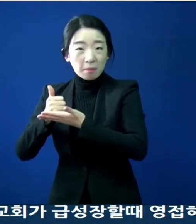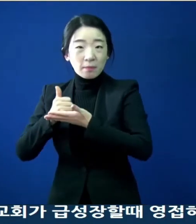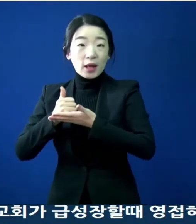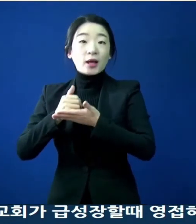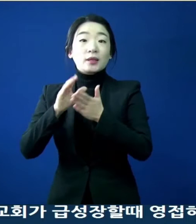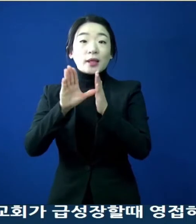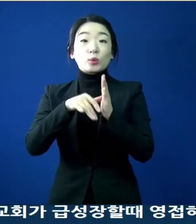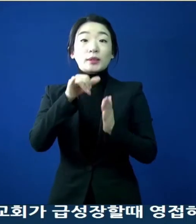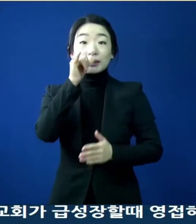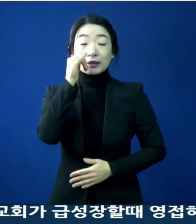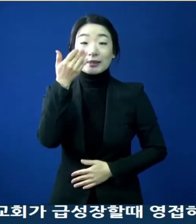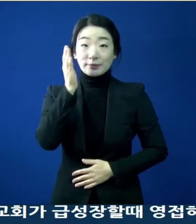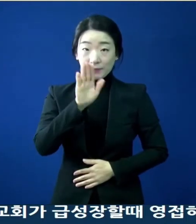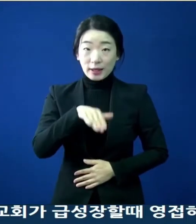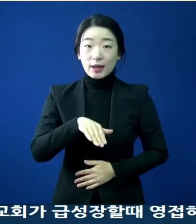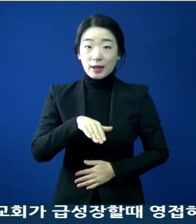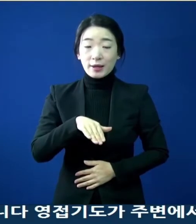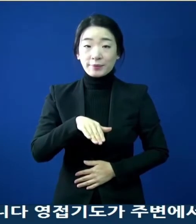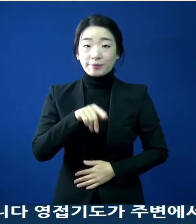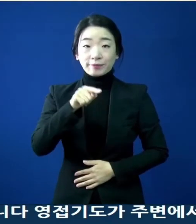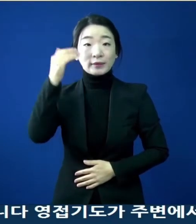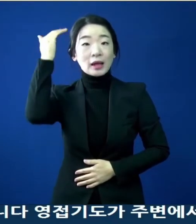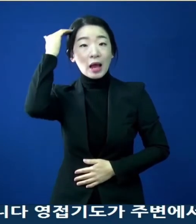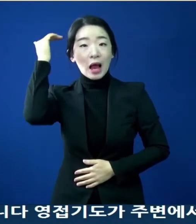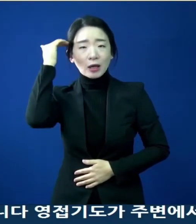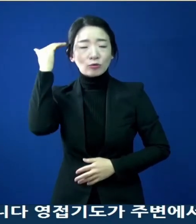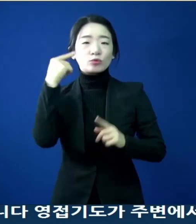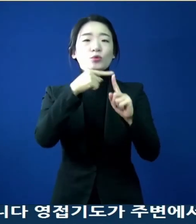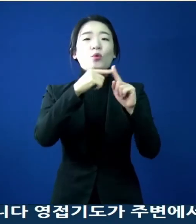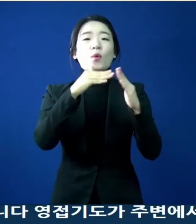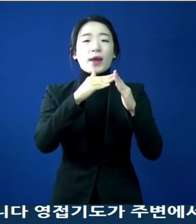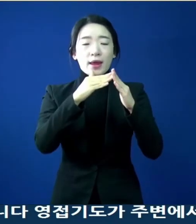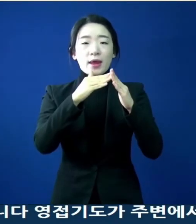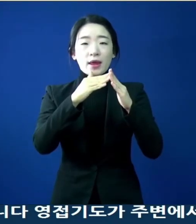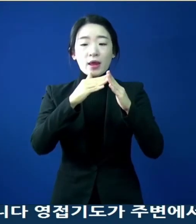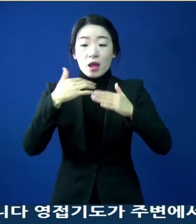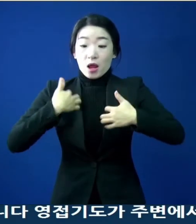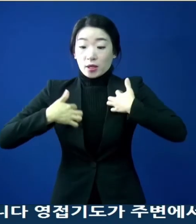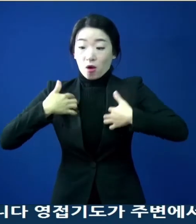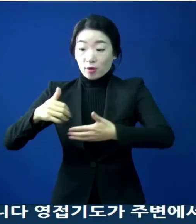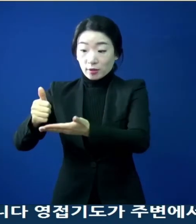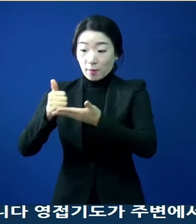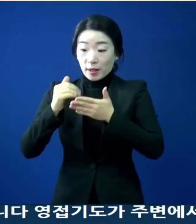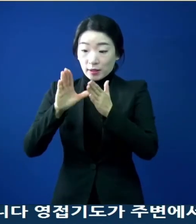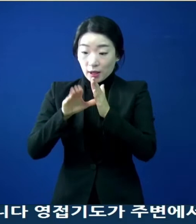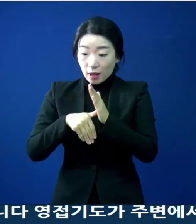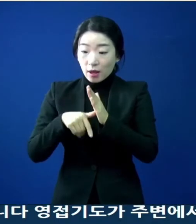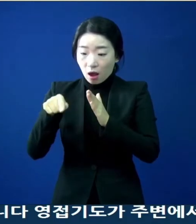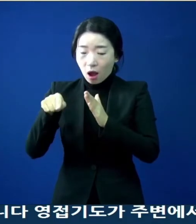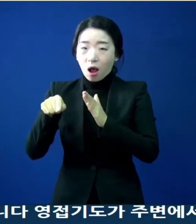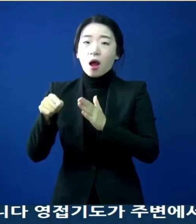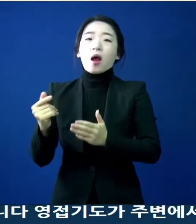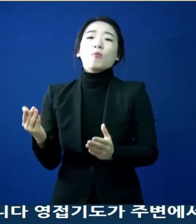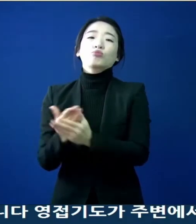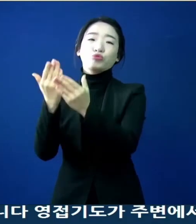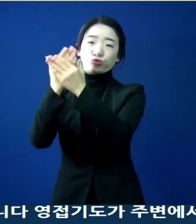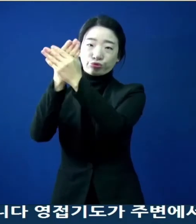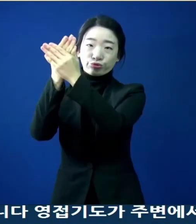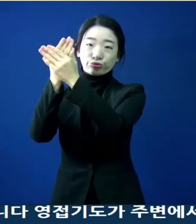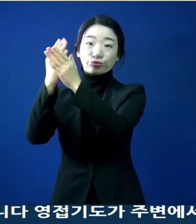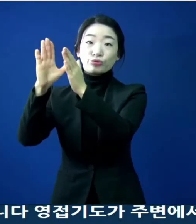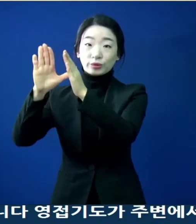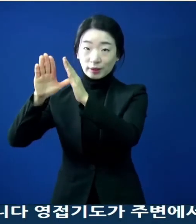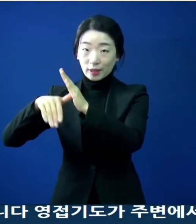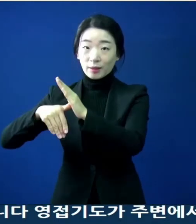자주 사용되던 시기가 한국교회가 부흥하던 시기였다, 이런 생각이 듭니다. 그래서 지금